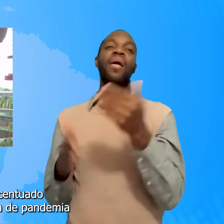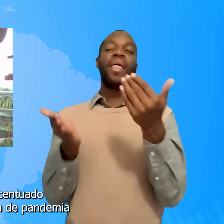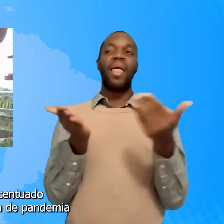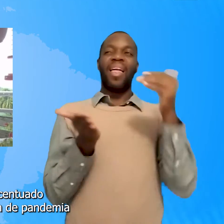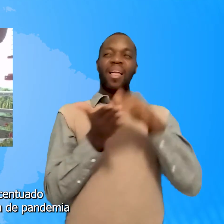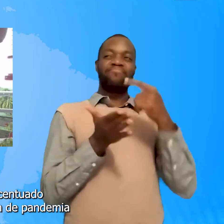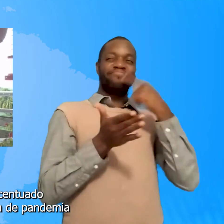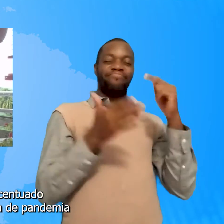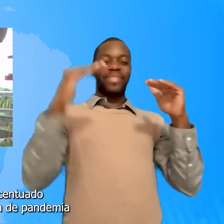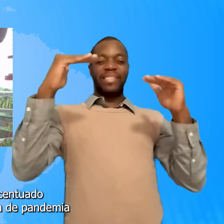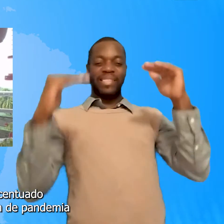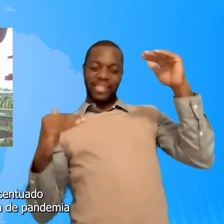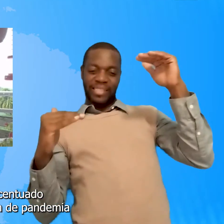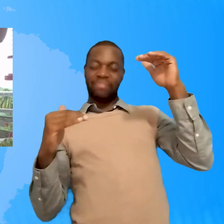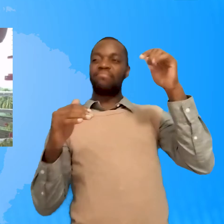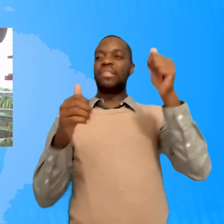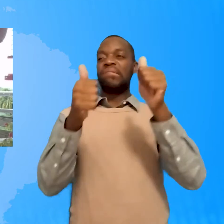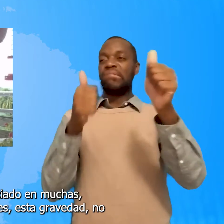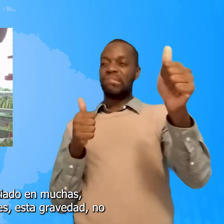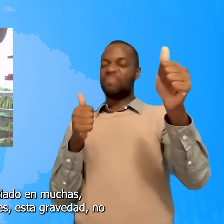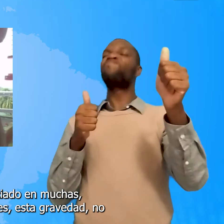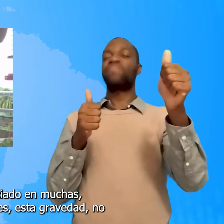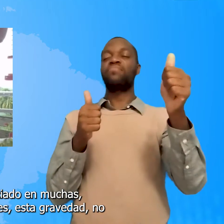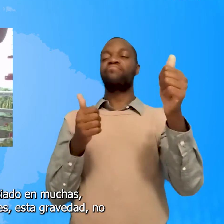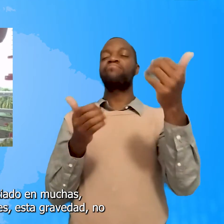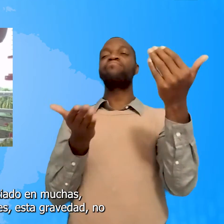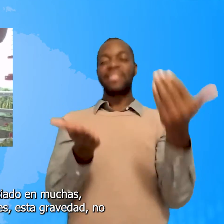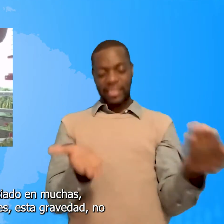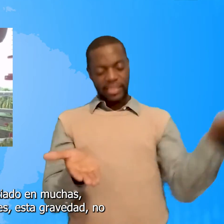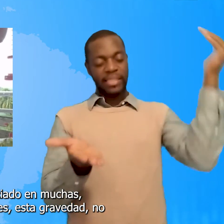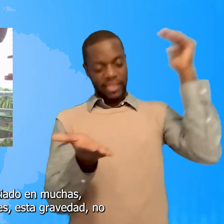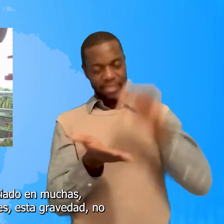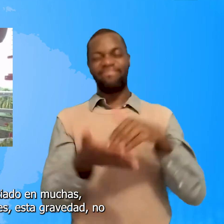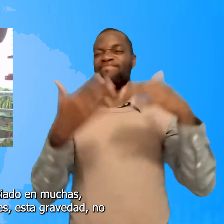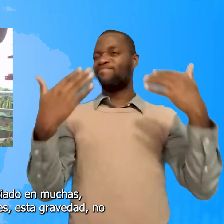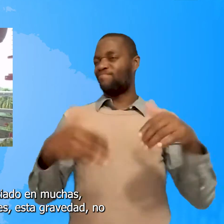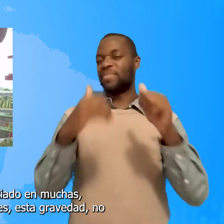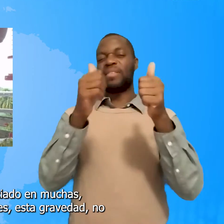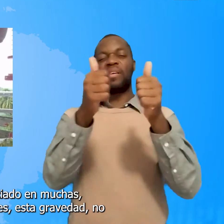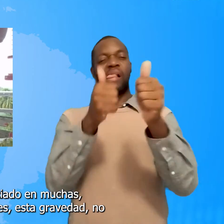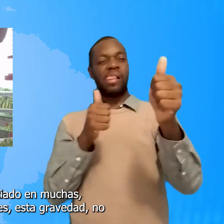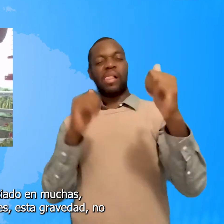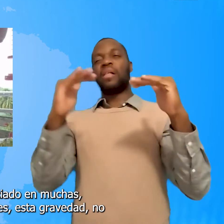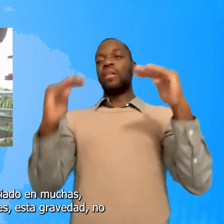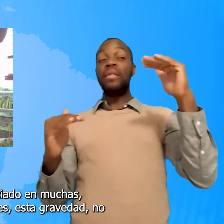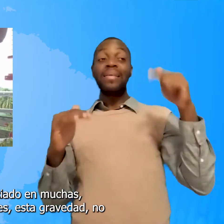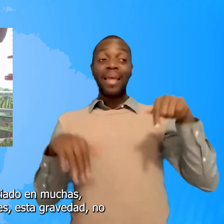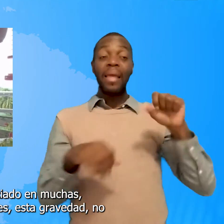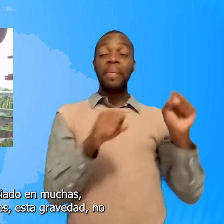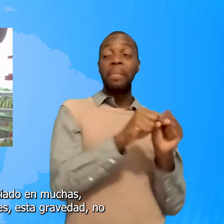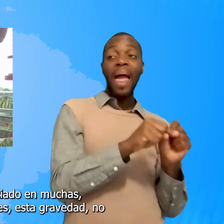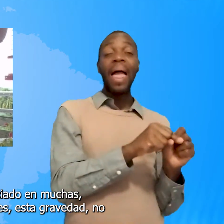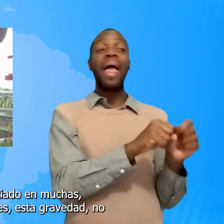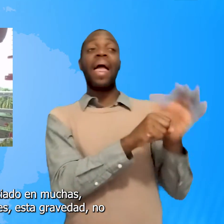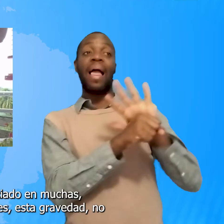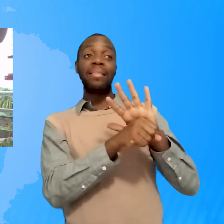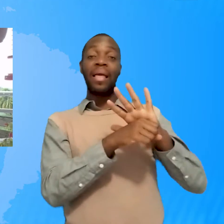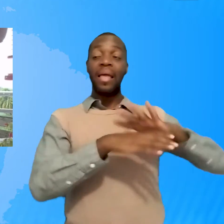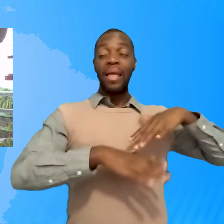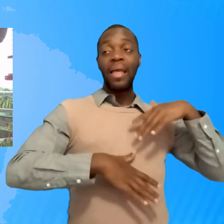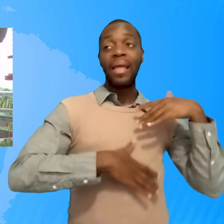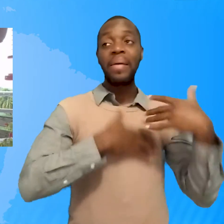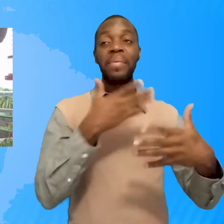acentuado en la situación de pandemia o que ha evidenciado en muchas situaciones esta gravedad,